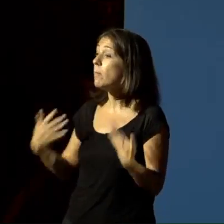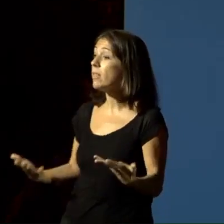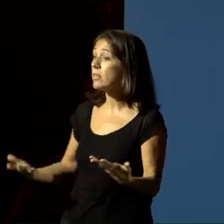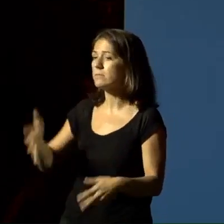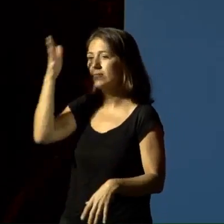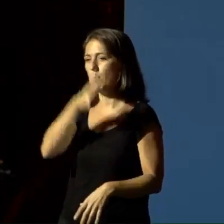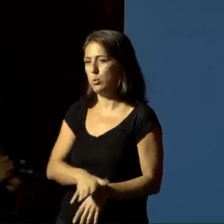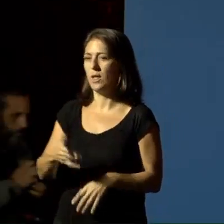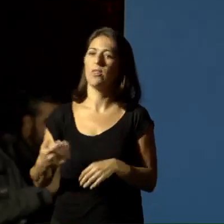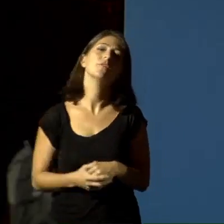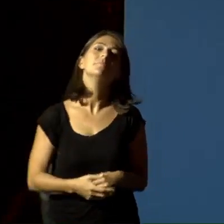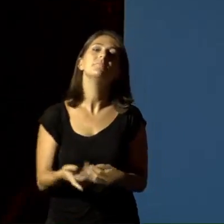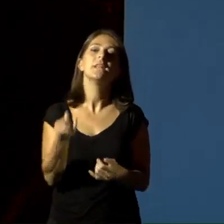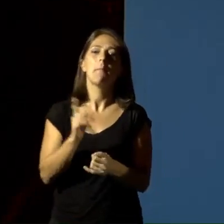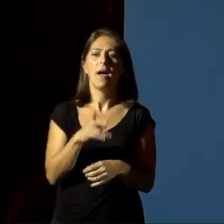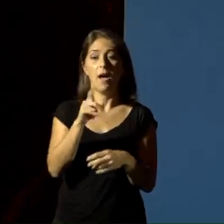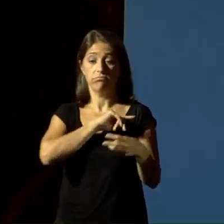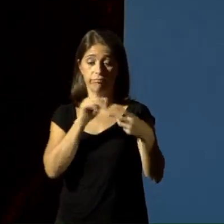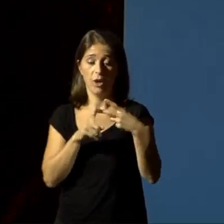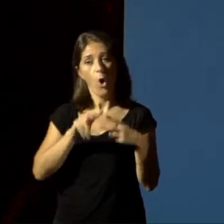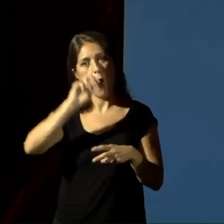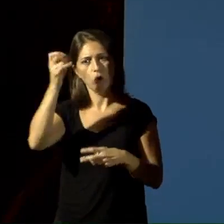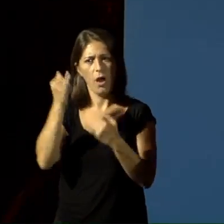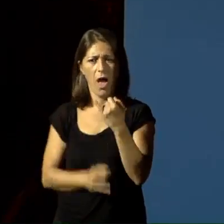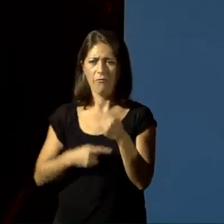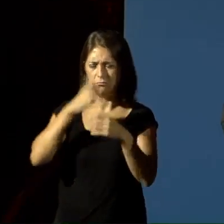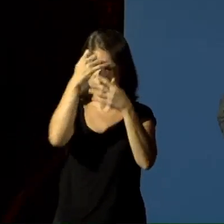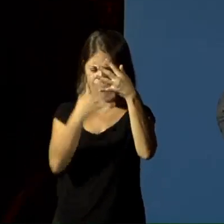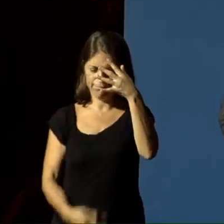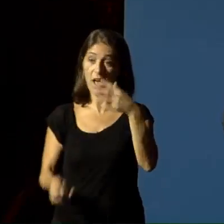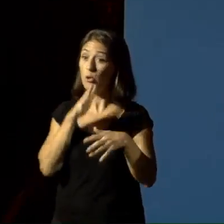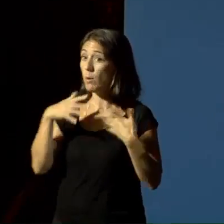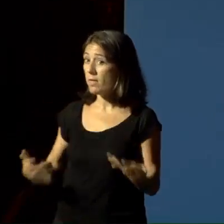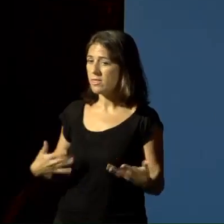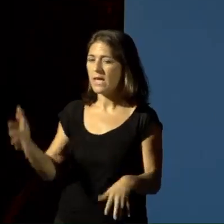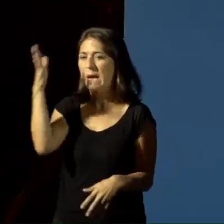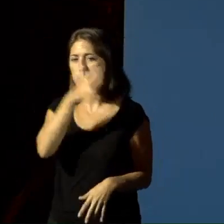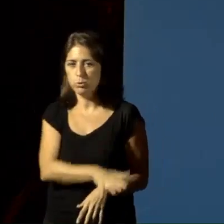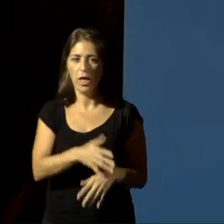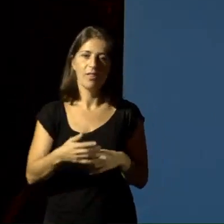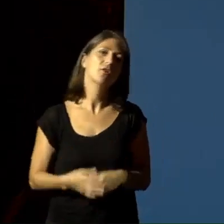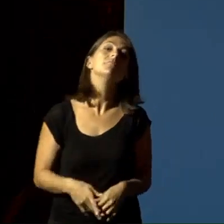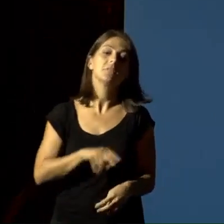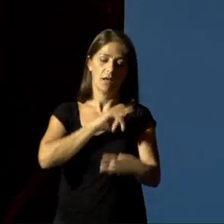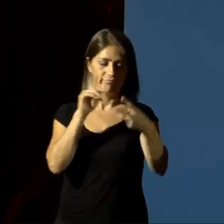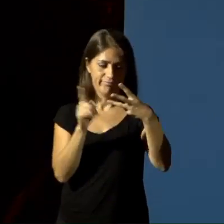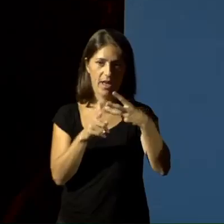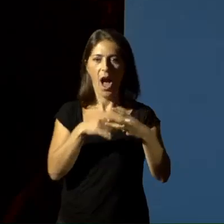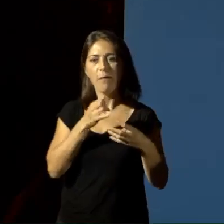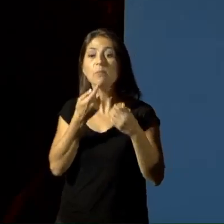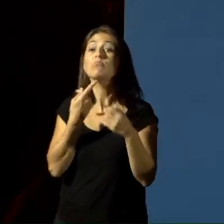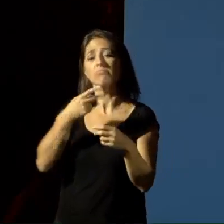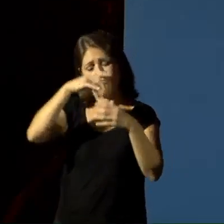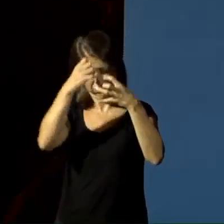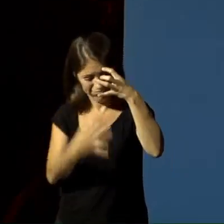procesal. Adrián Varela, tráfico de influencias, soborno, falsedade documental, Estado procesal. Ángel Currás, tráfico de